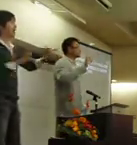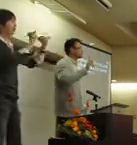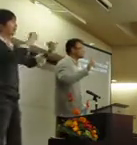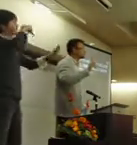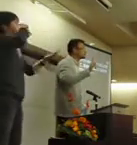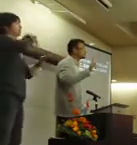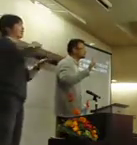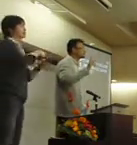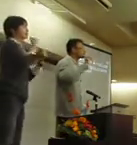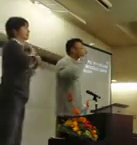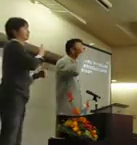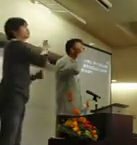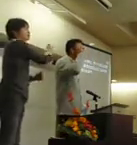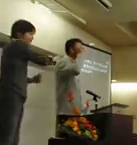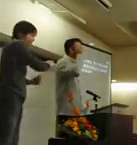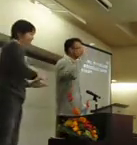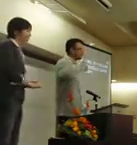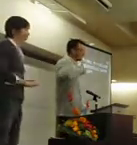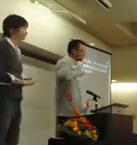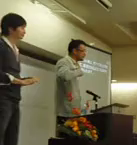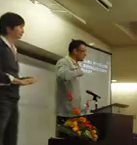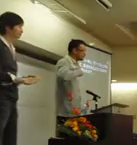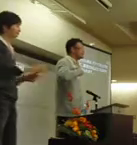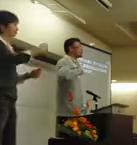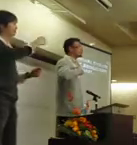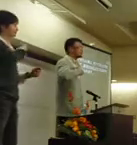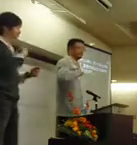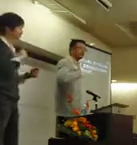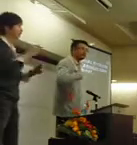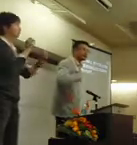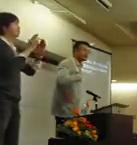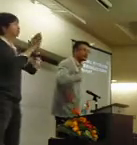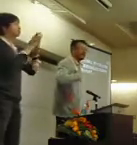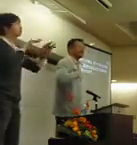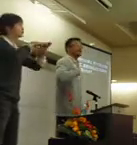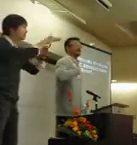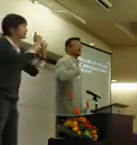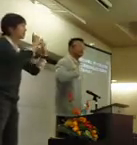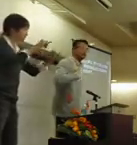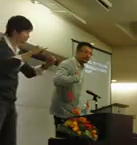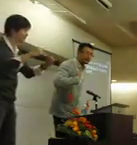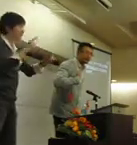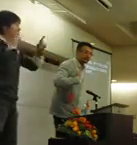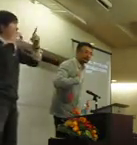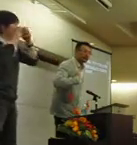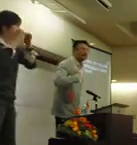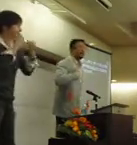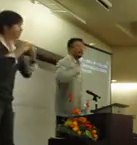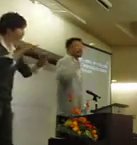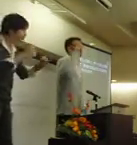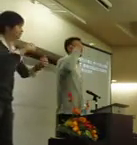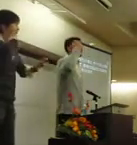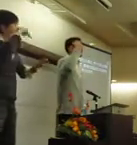場を取ってます。これは一宗教者として、クリスチャンと